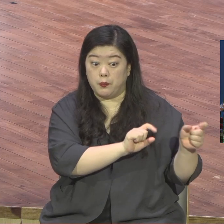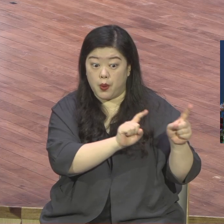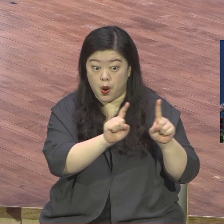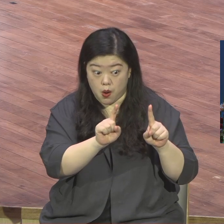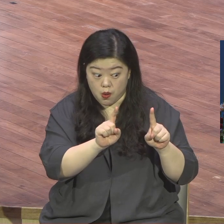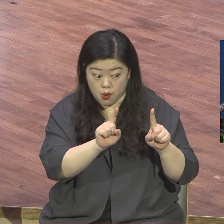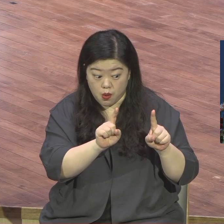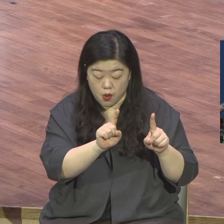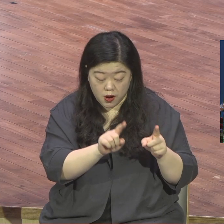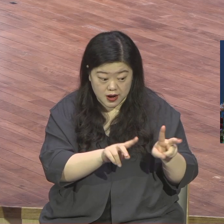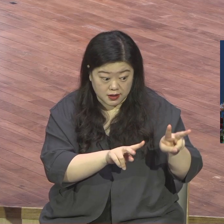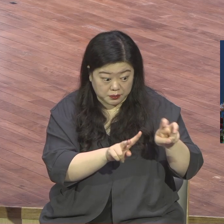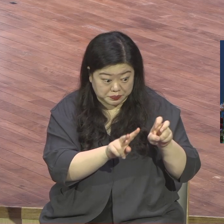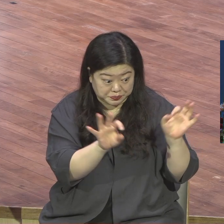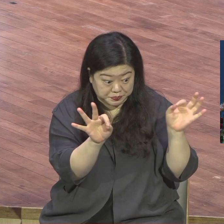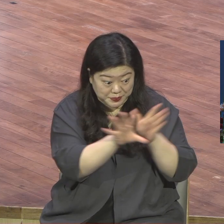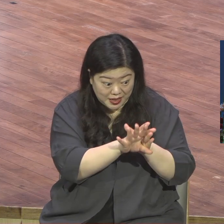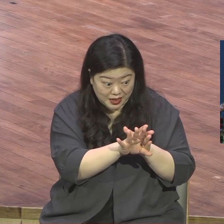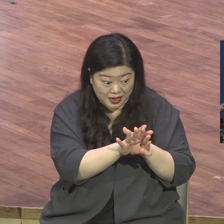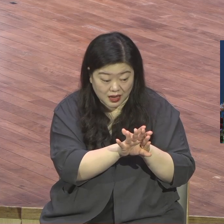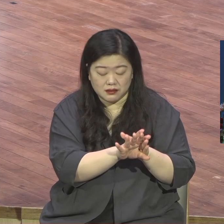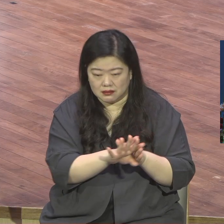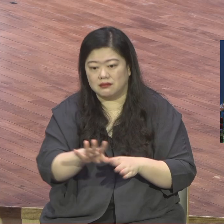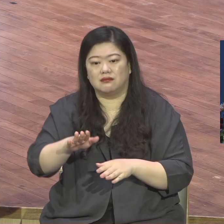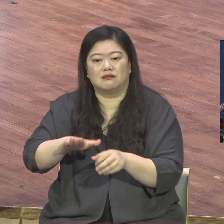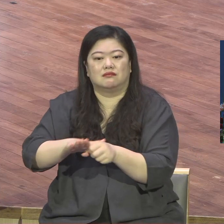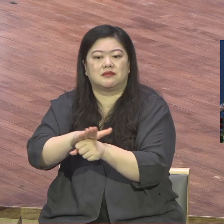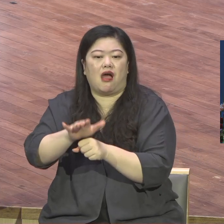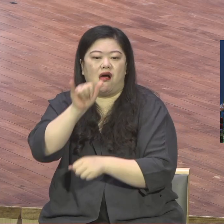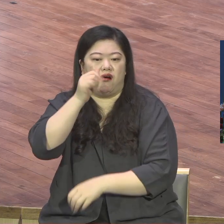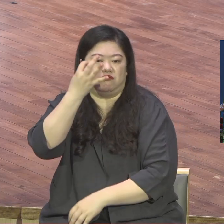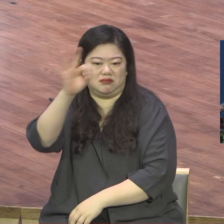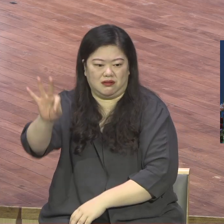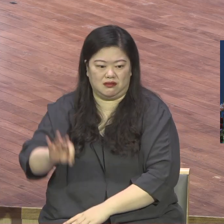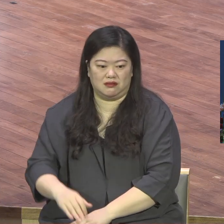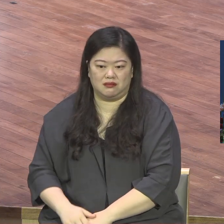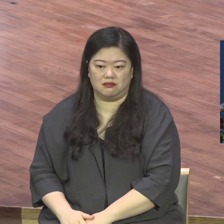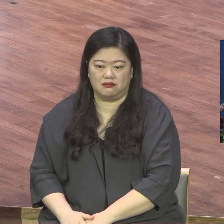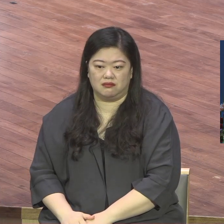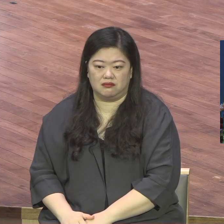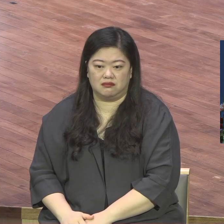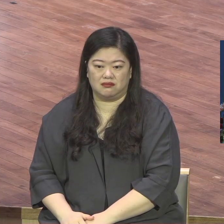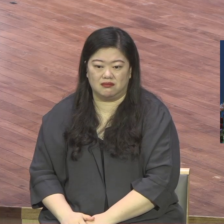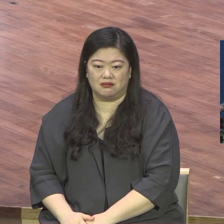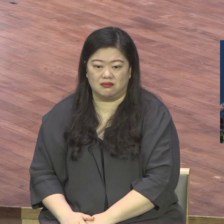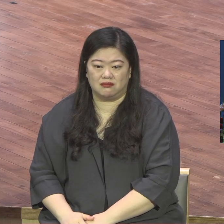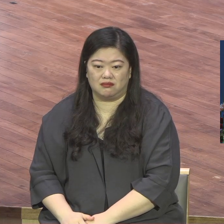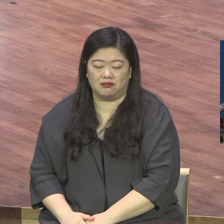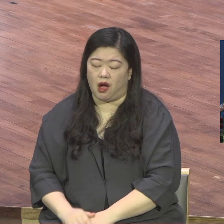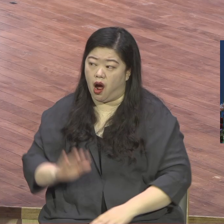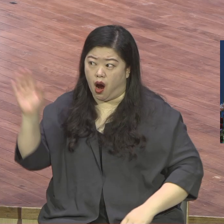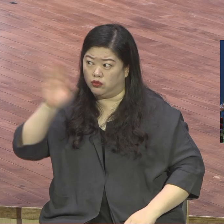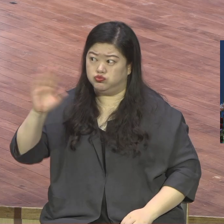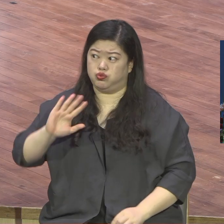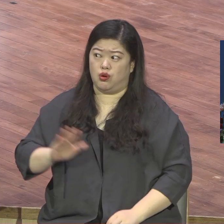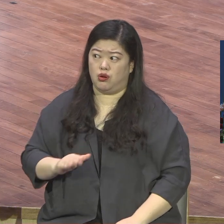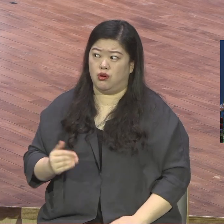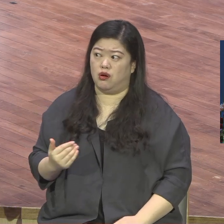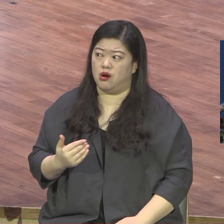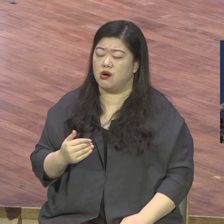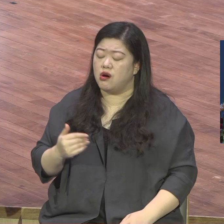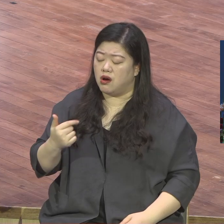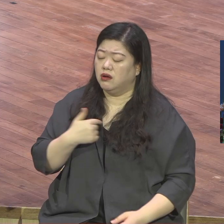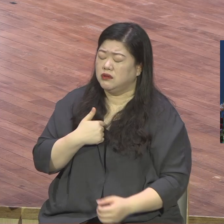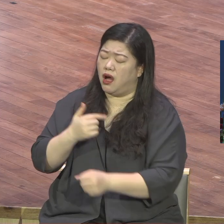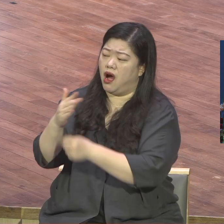생각과 판단이요 정확하지 않습니다. 그거 스스로 착각을 해가 자기 판단이 맞다고 생각하고 계속